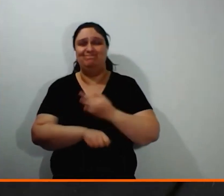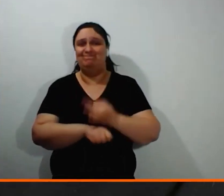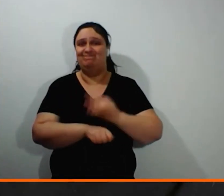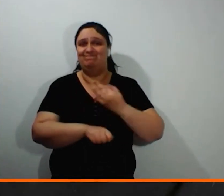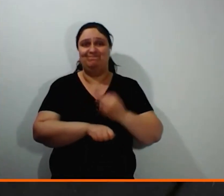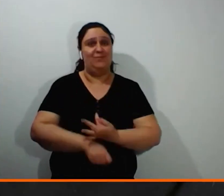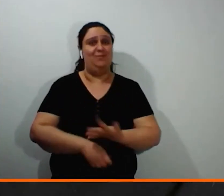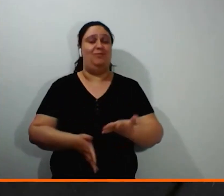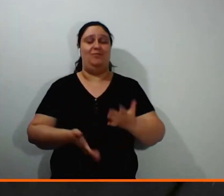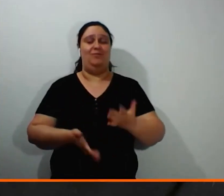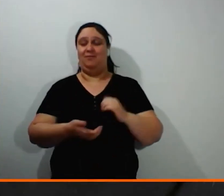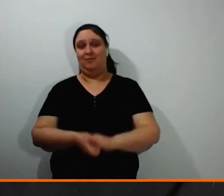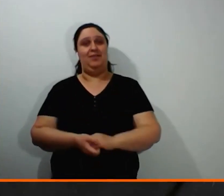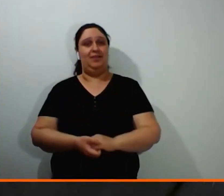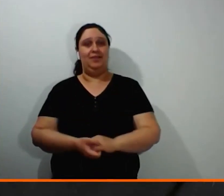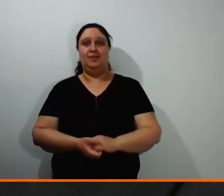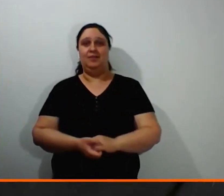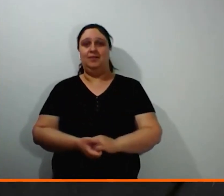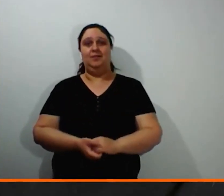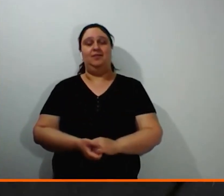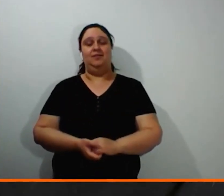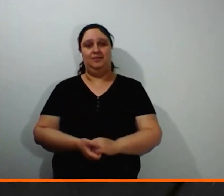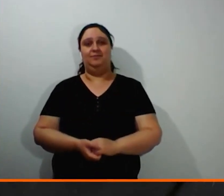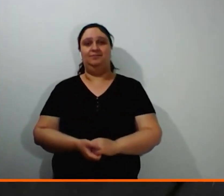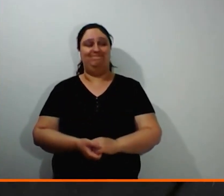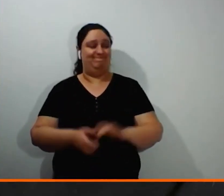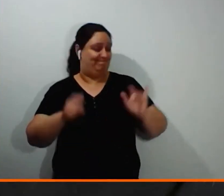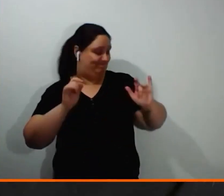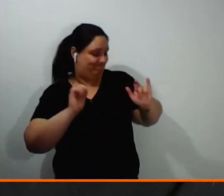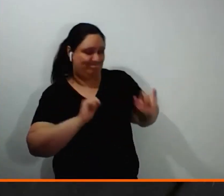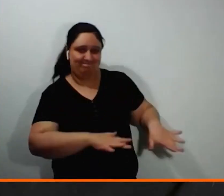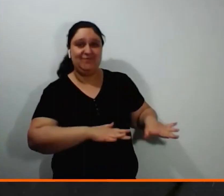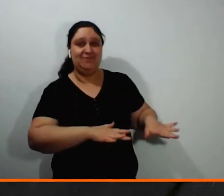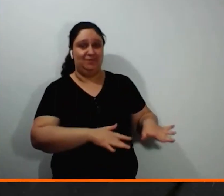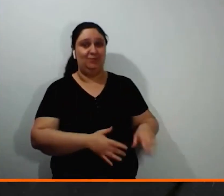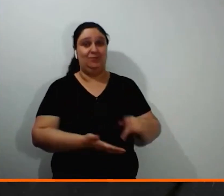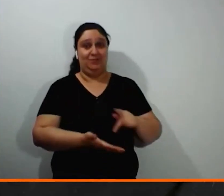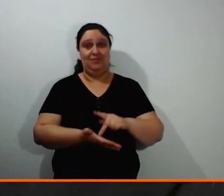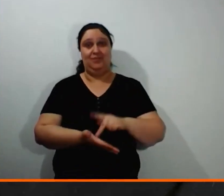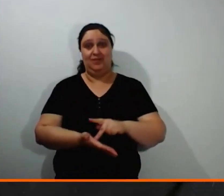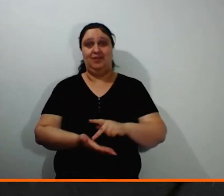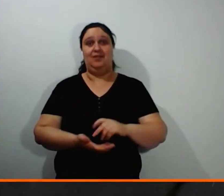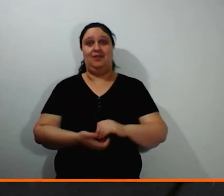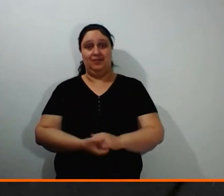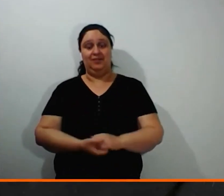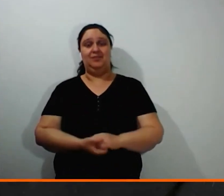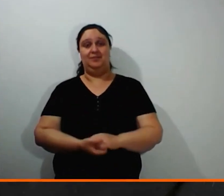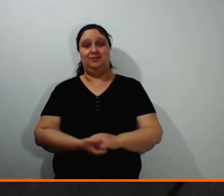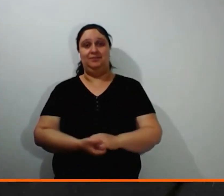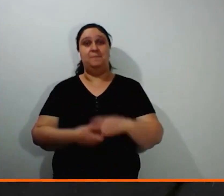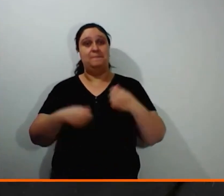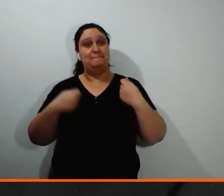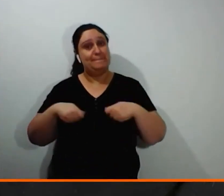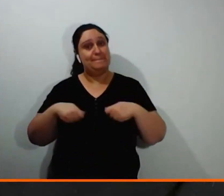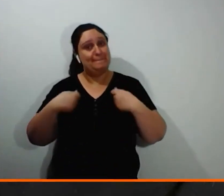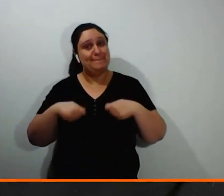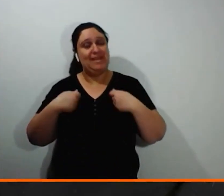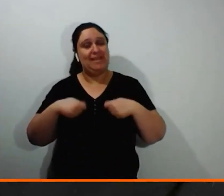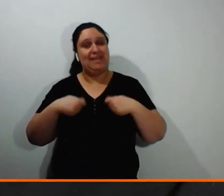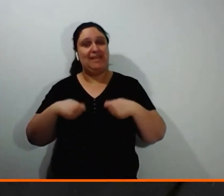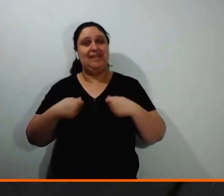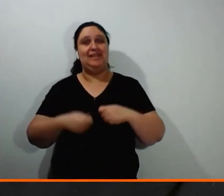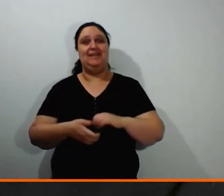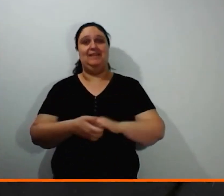Eu vou desistir, não é verdade? Você precisa do amor ágape para cuidar